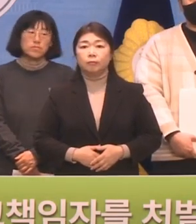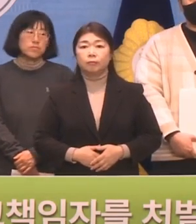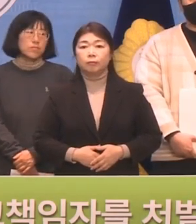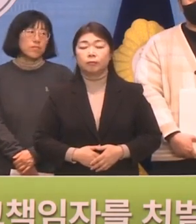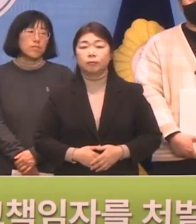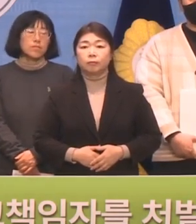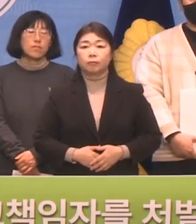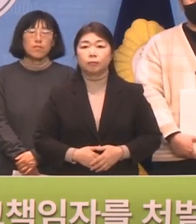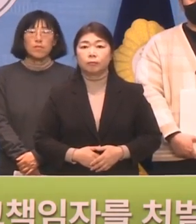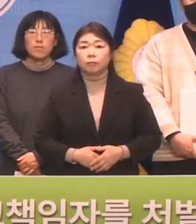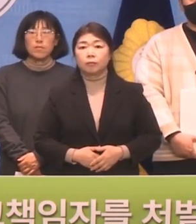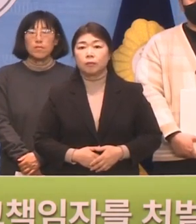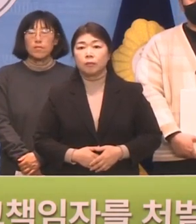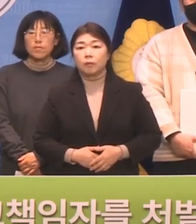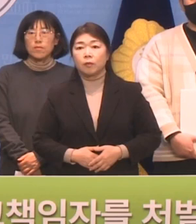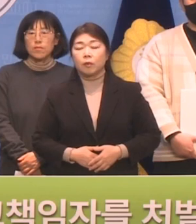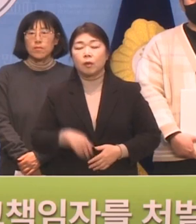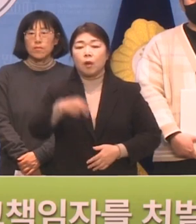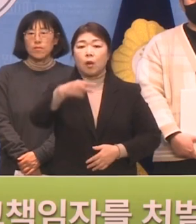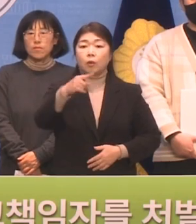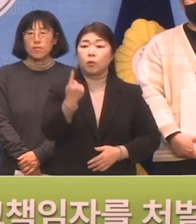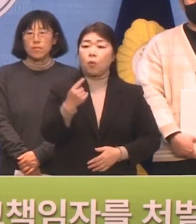네, 도종환 의원입니다.